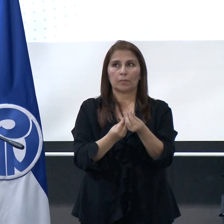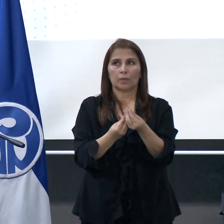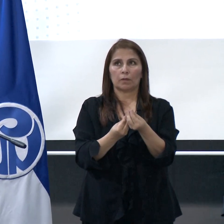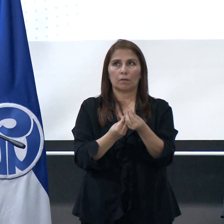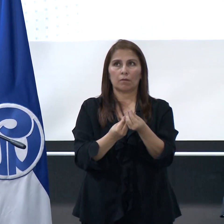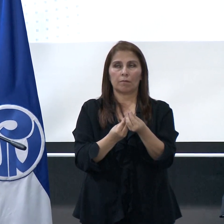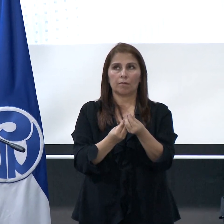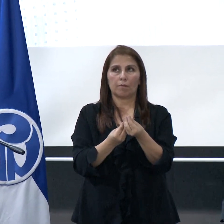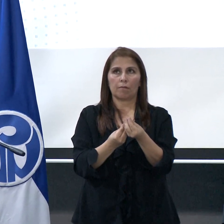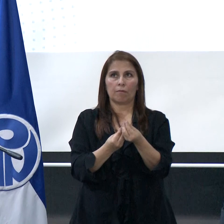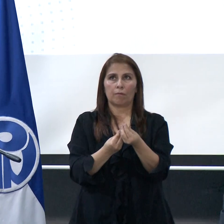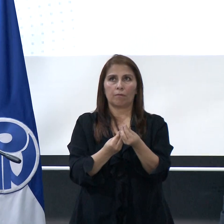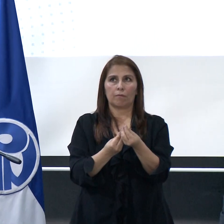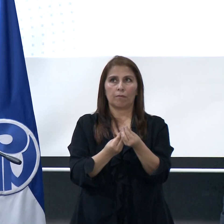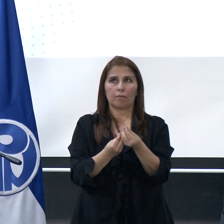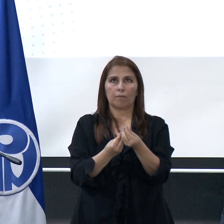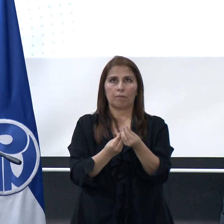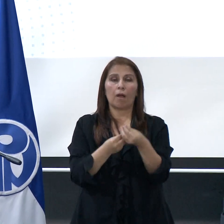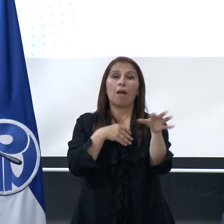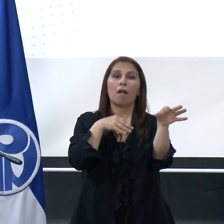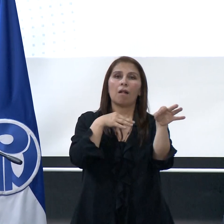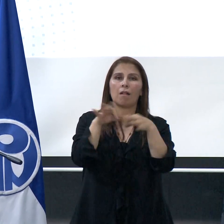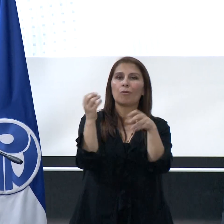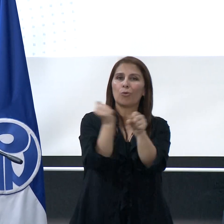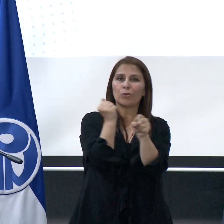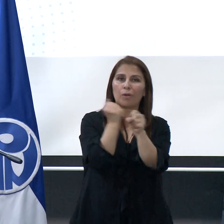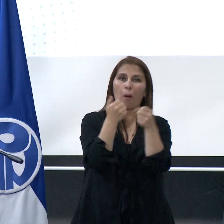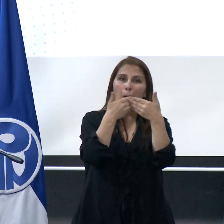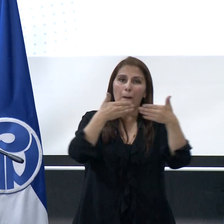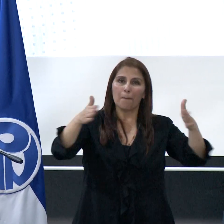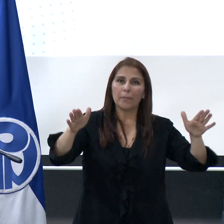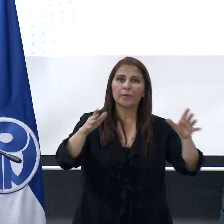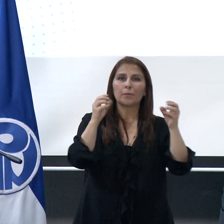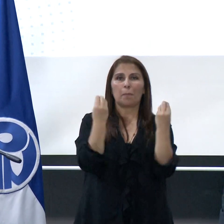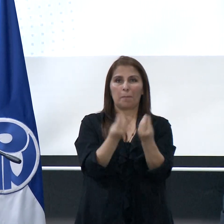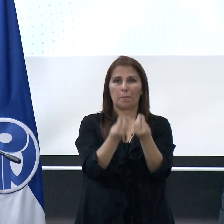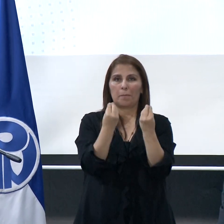obra de convenio y también la especialización en pedagogía